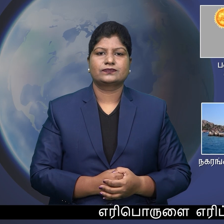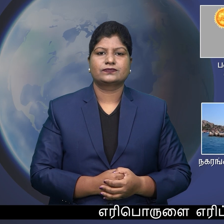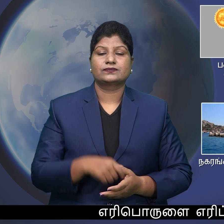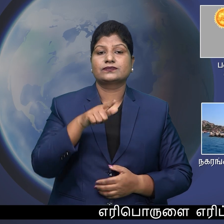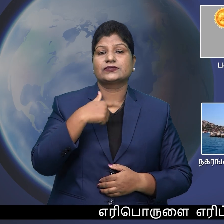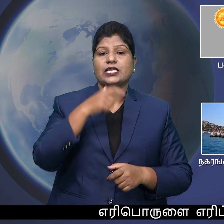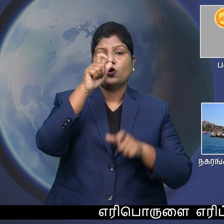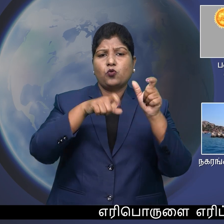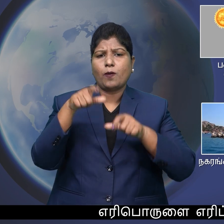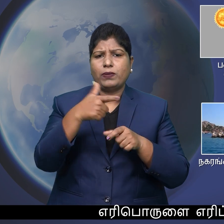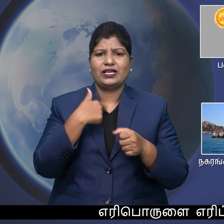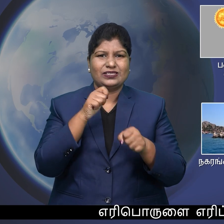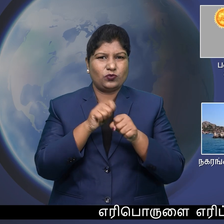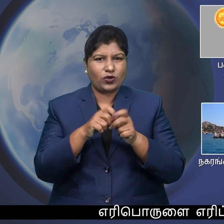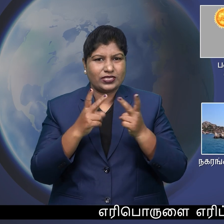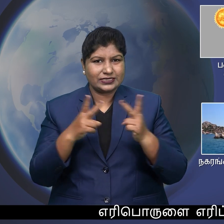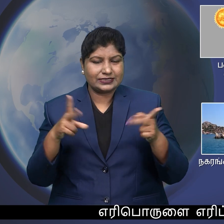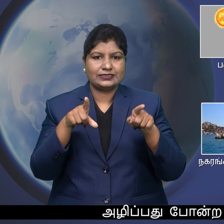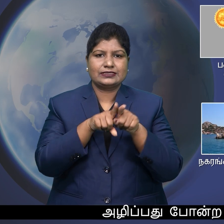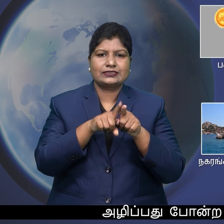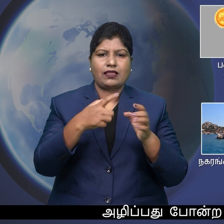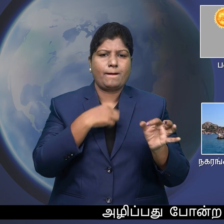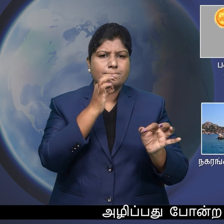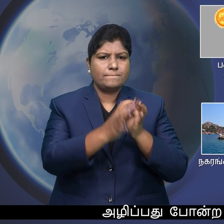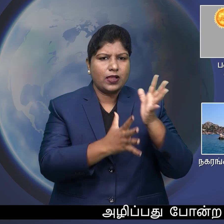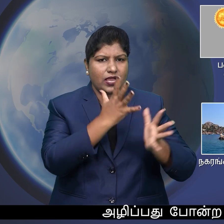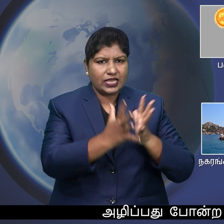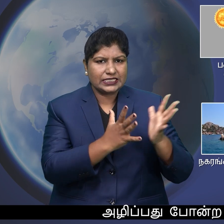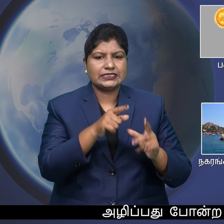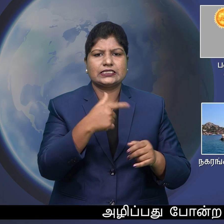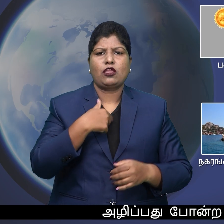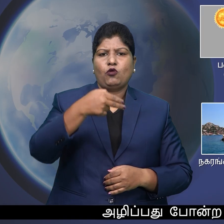எரிபொருளை எரிப்பது மற்றும் காடுகளை அழிப்பது போன்ற மனித நடவடிக்கைகள்